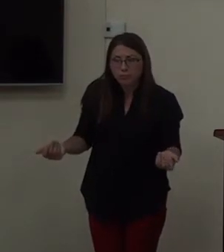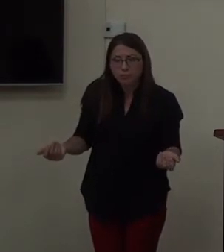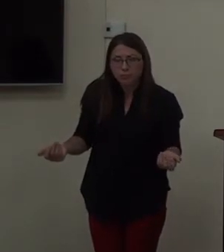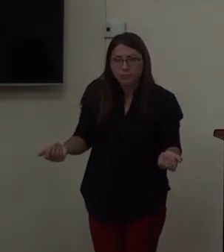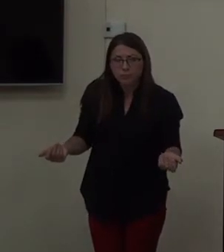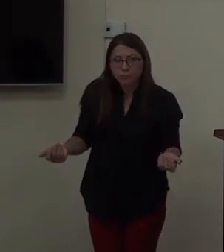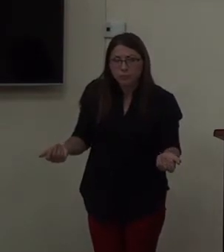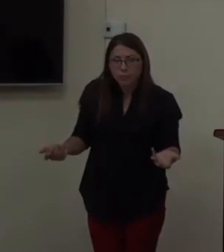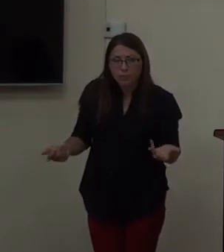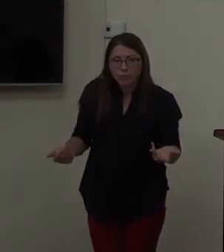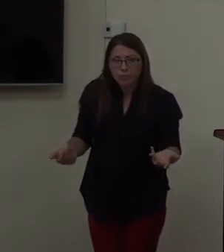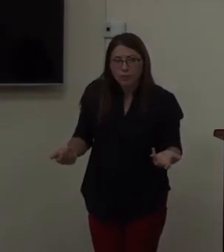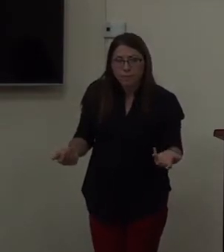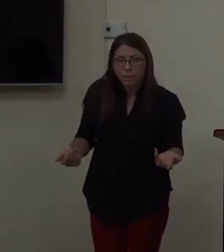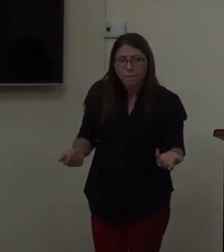o sea,